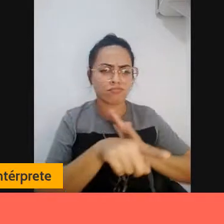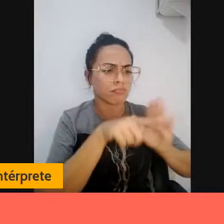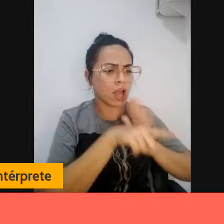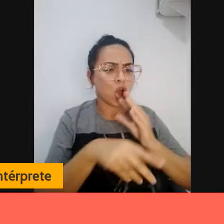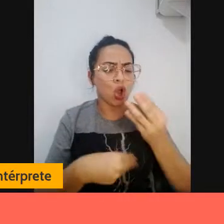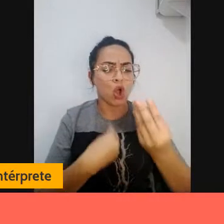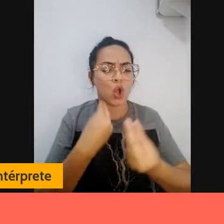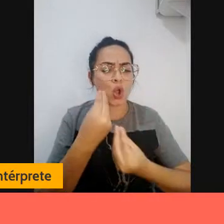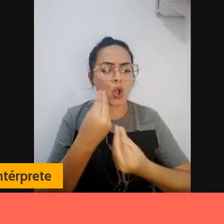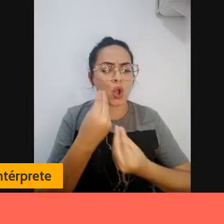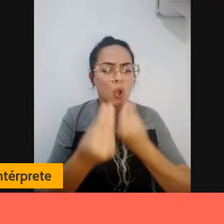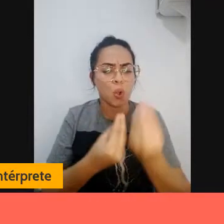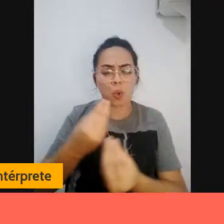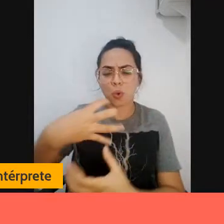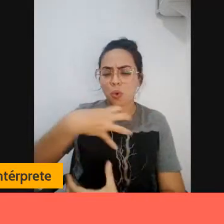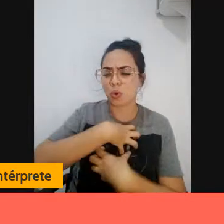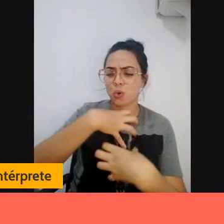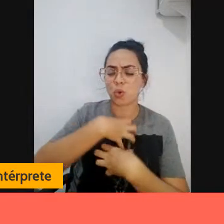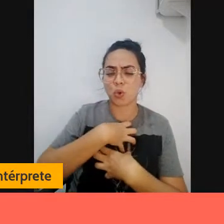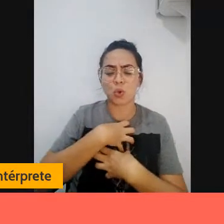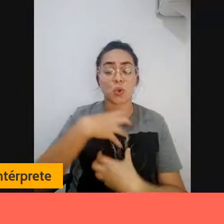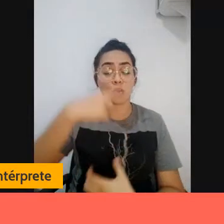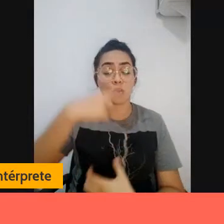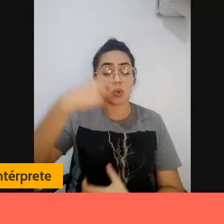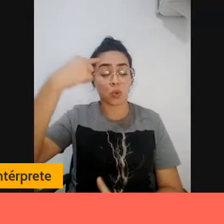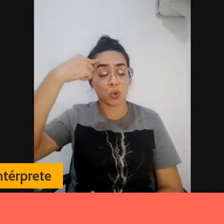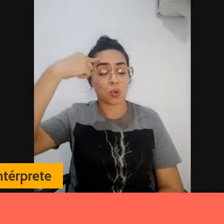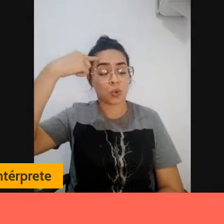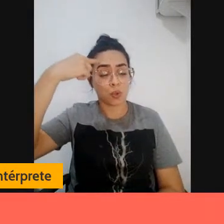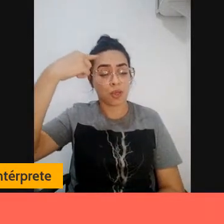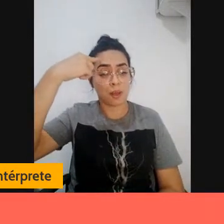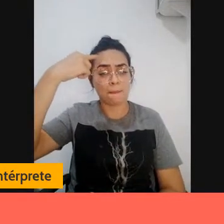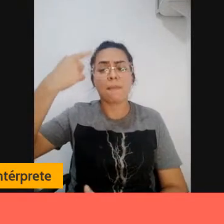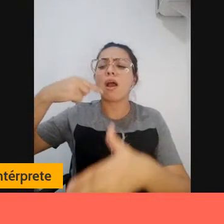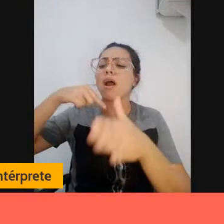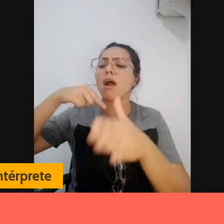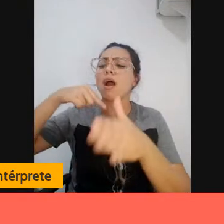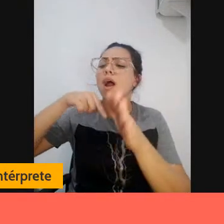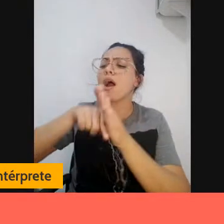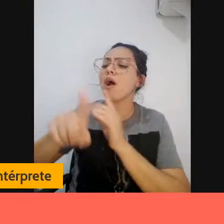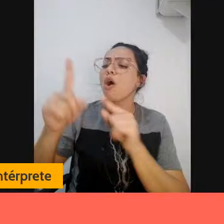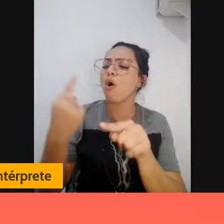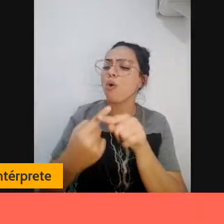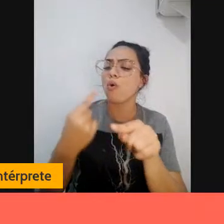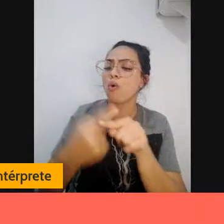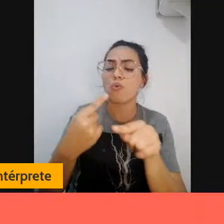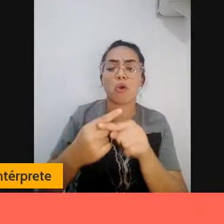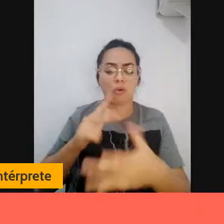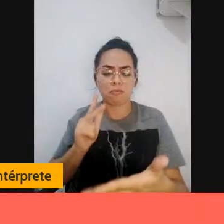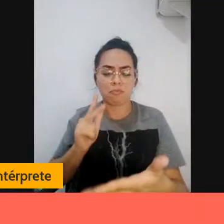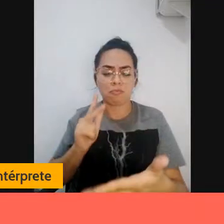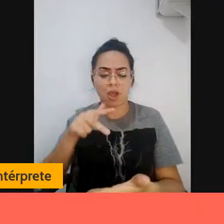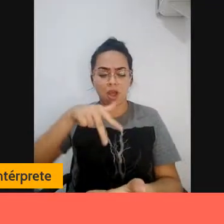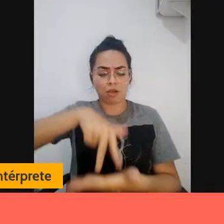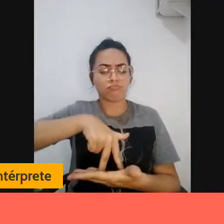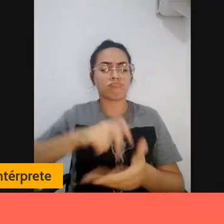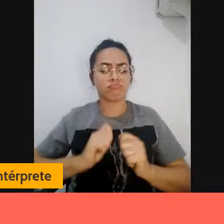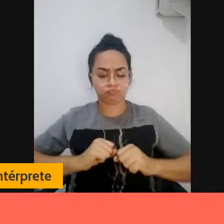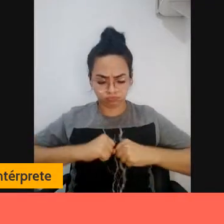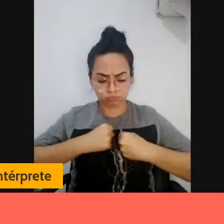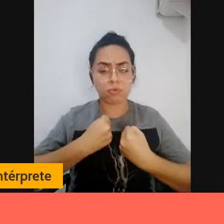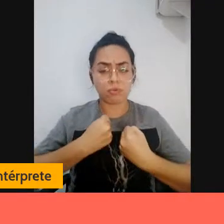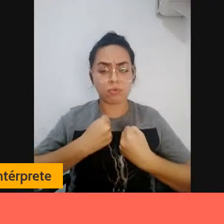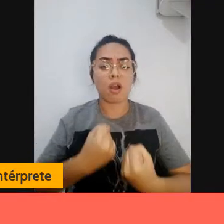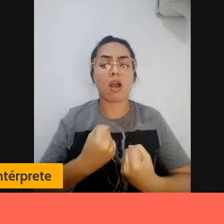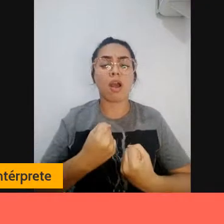de pensar e de interrogar. É uma atitude presente também no